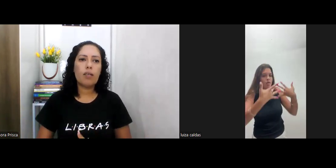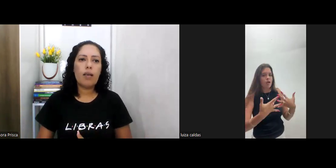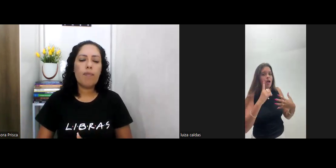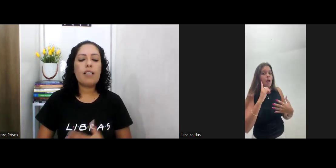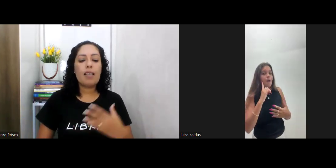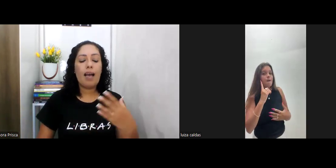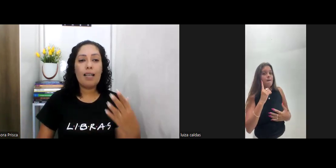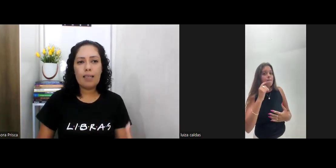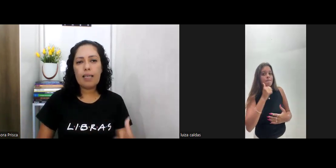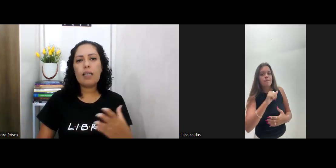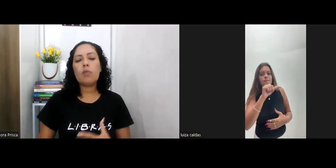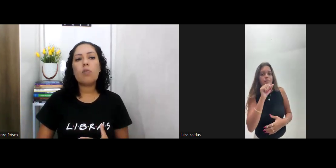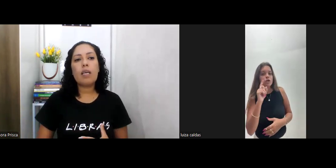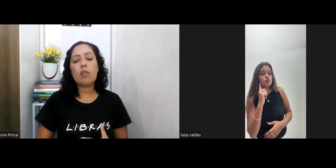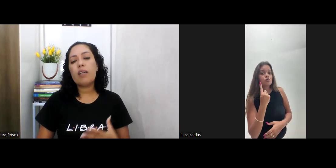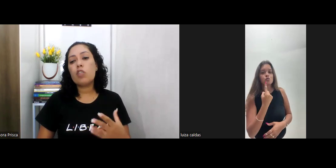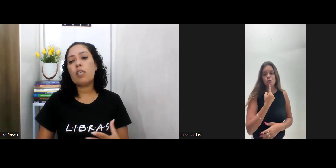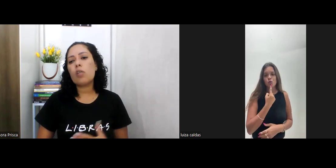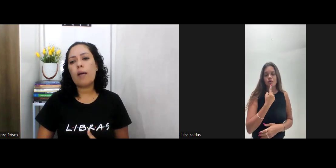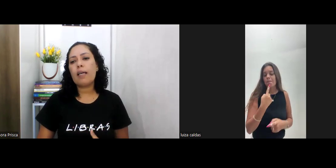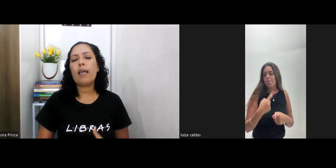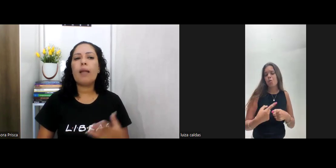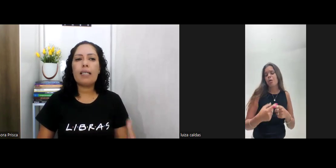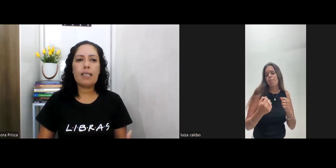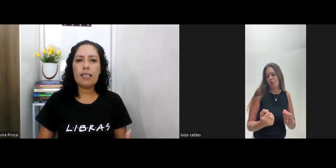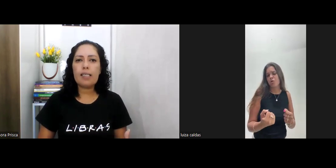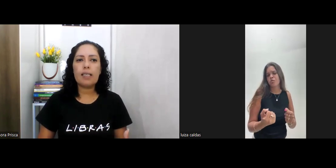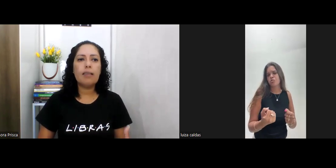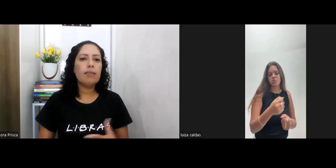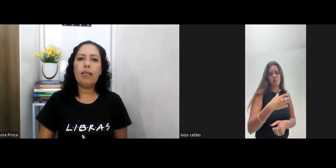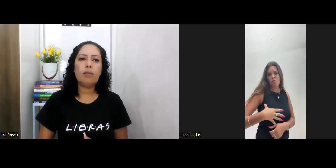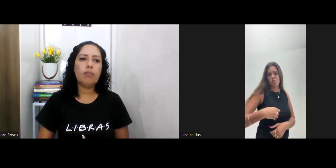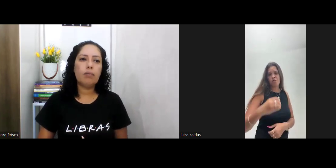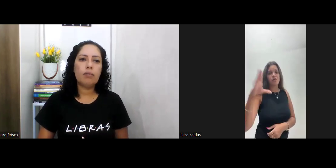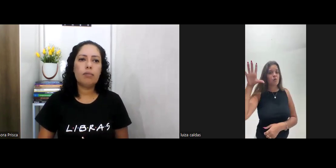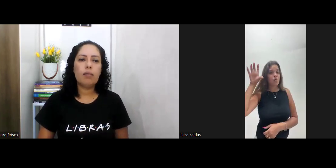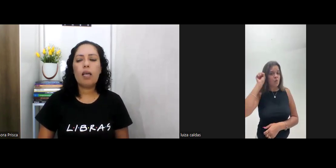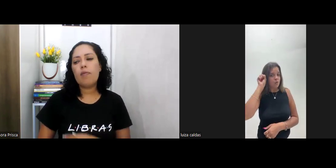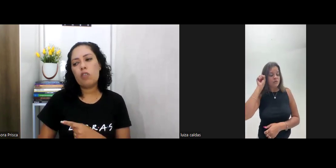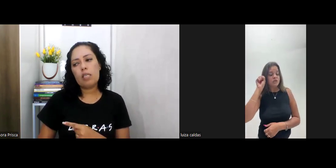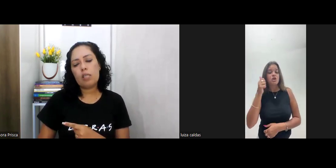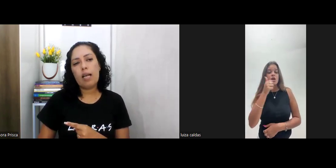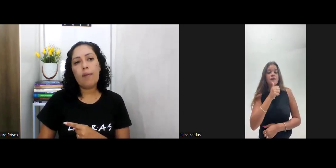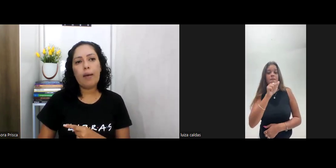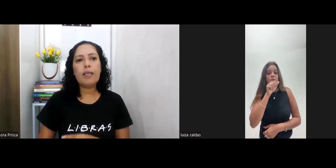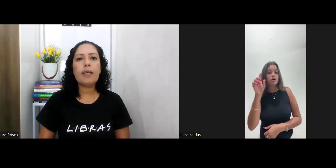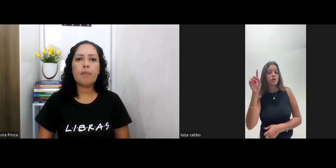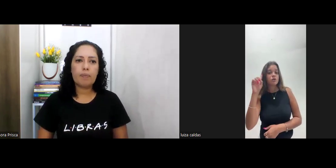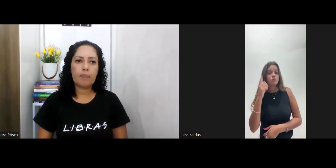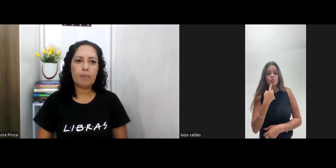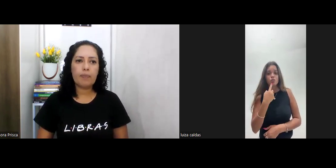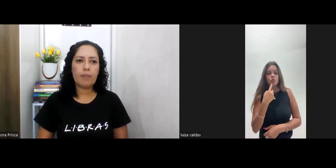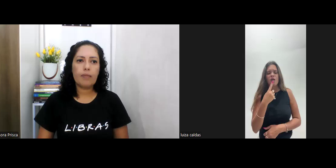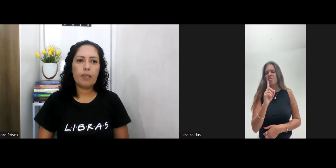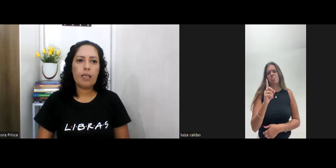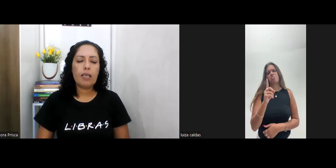ouvinte. Mas ali naquele momento vai direcionar para quem? Para a criança? Não. Ele vai direcionar para a mãe.